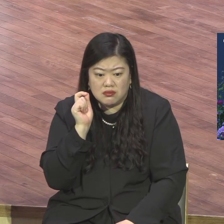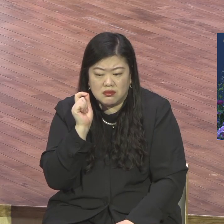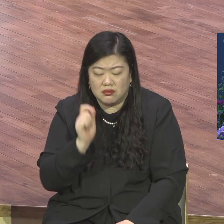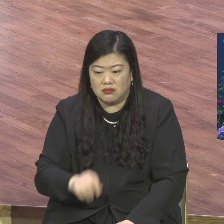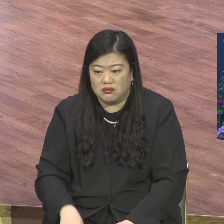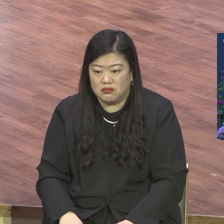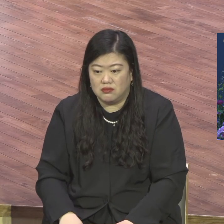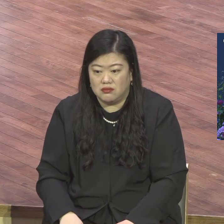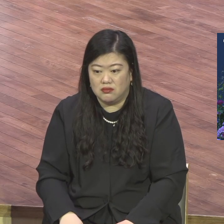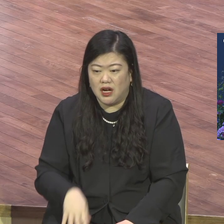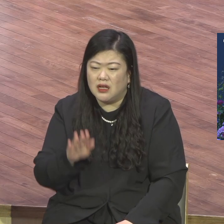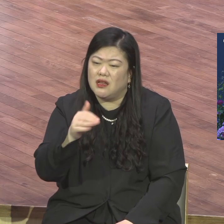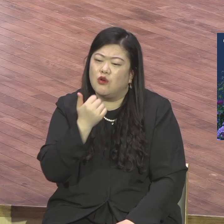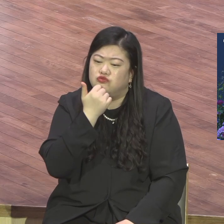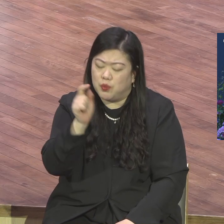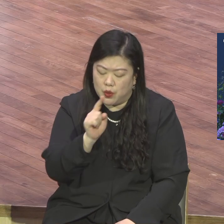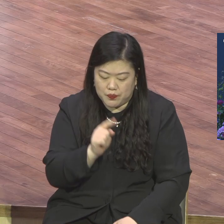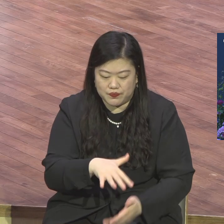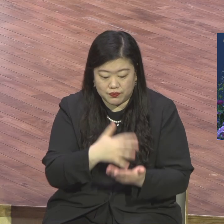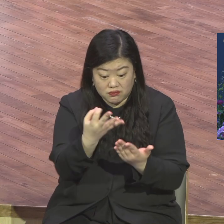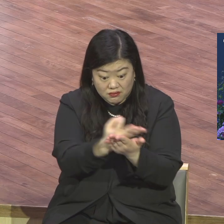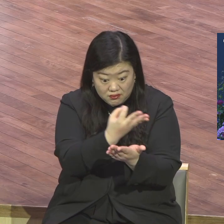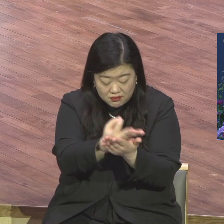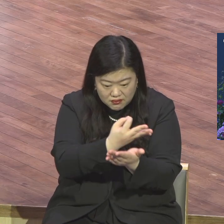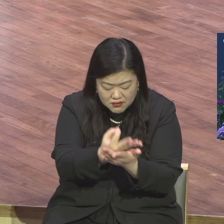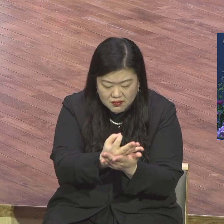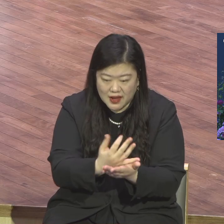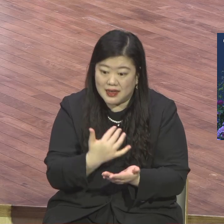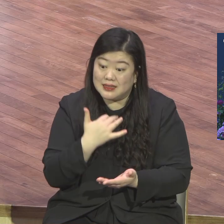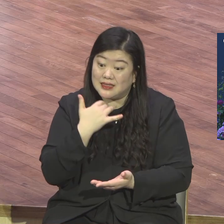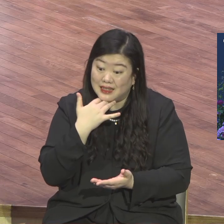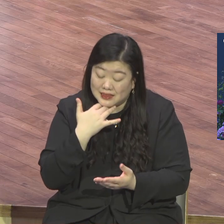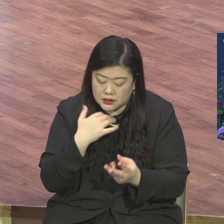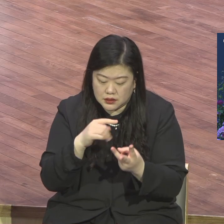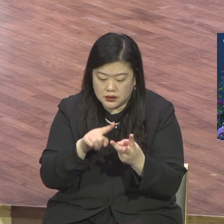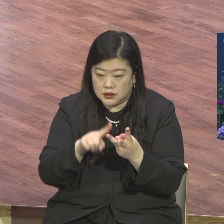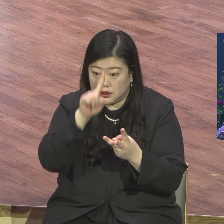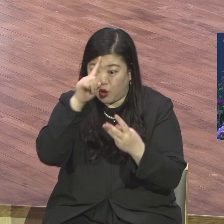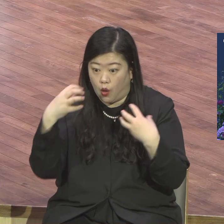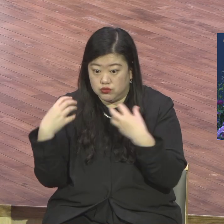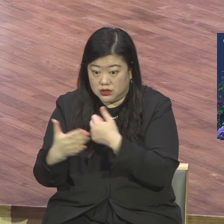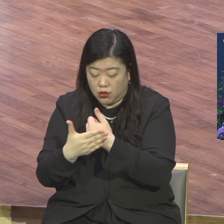비복음적인 요소가 너무 많다. 비복음적 요소.